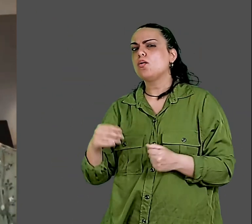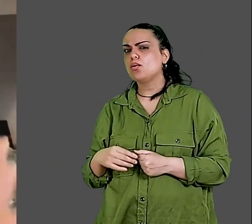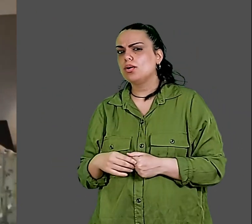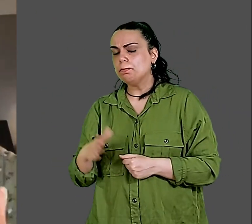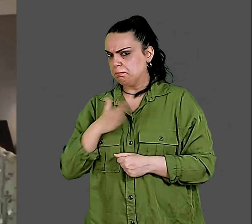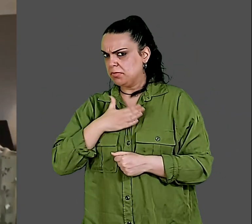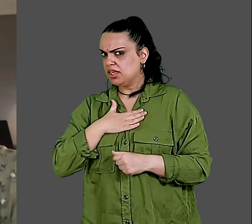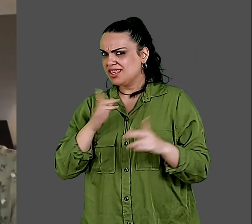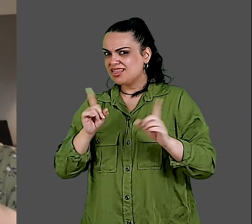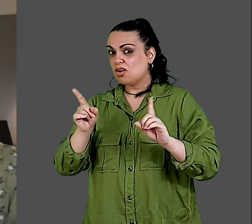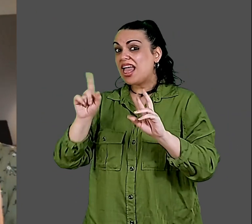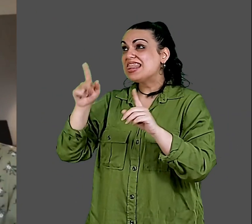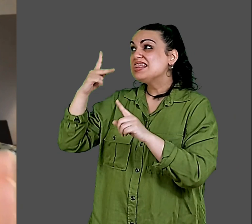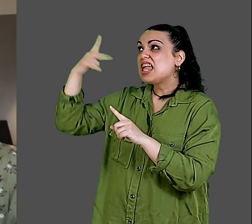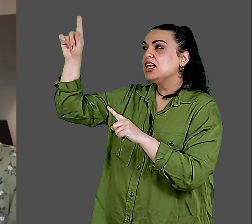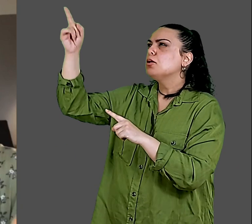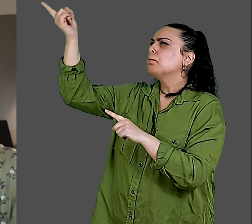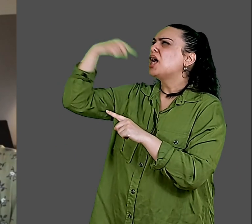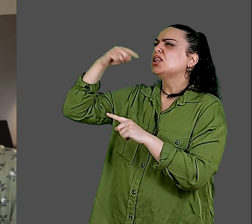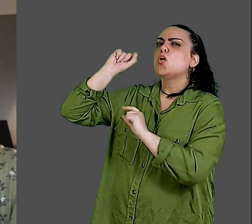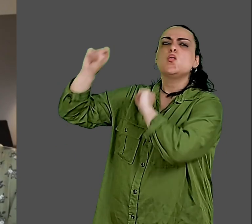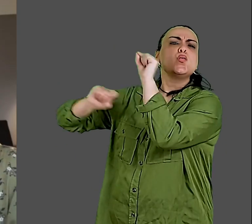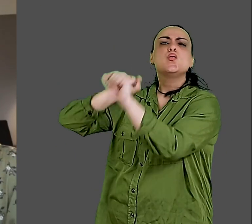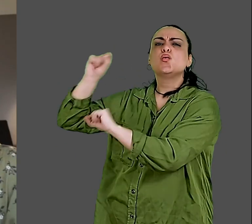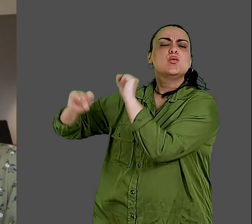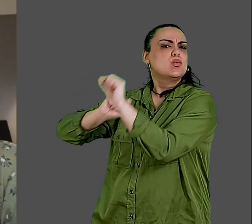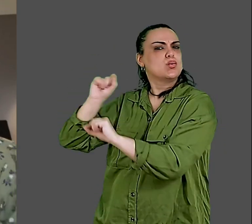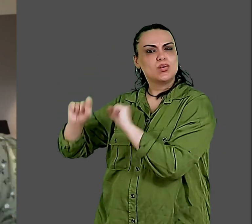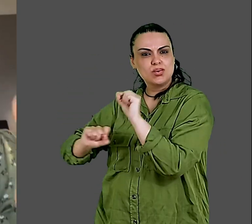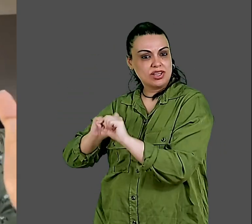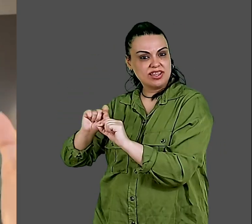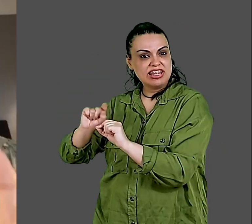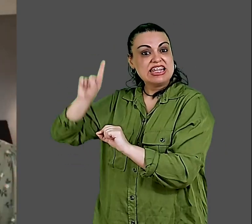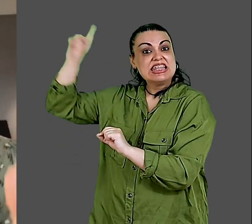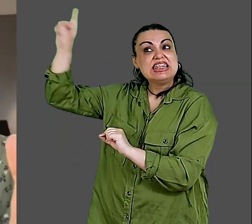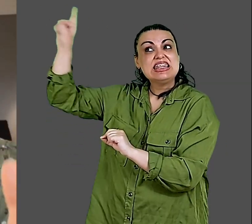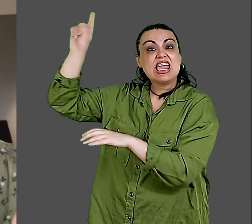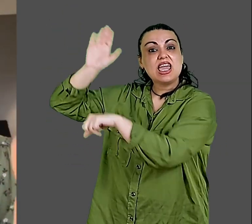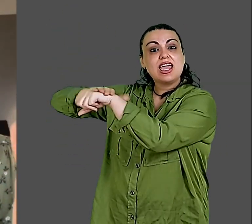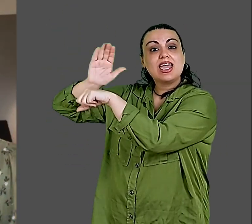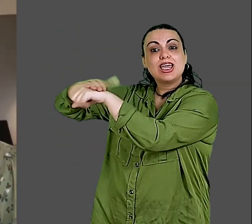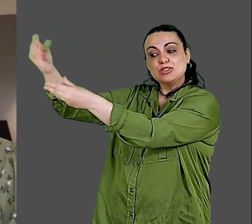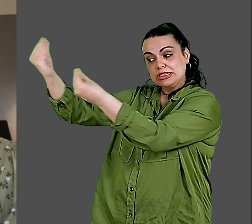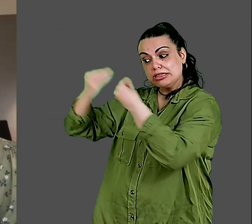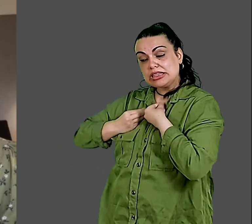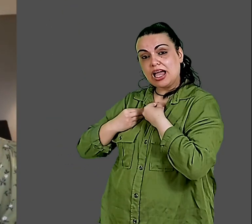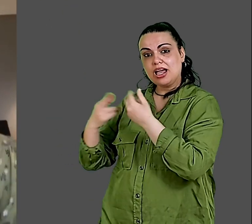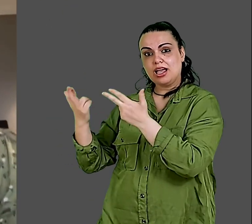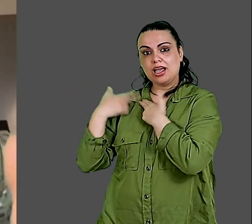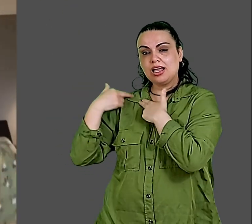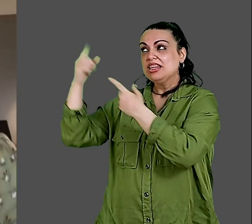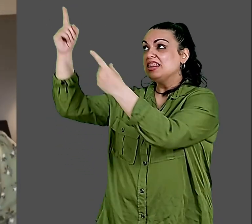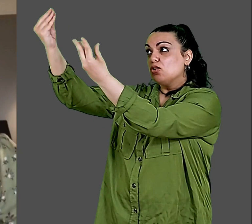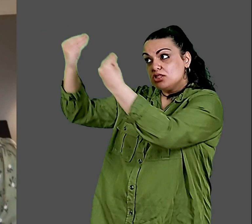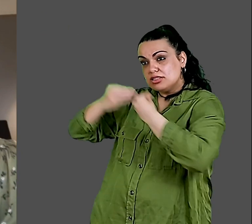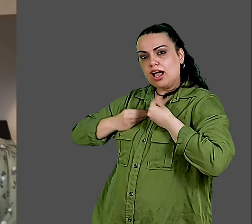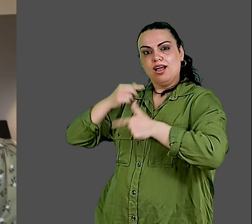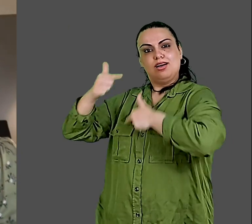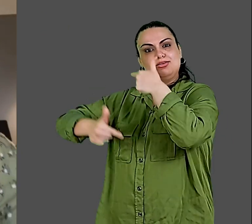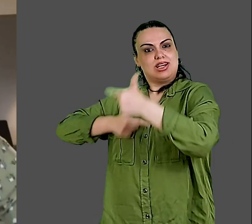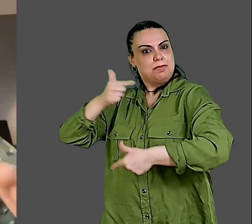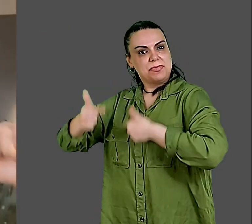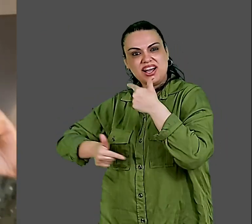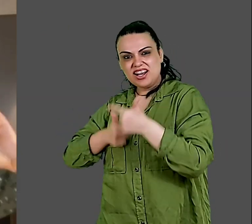Perdão, qual é a minha missão? Não. Qual é a missão de Deus? Quem dá a missão é Deus. A missão é de